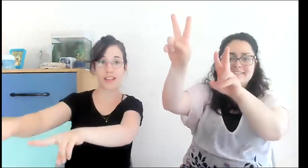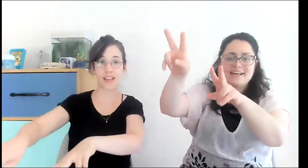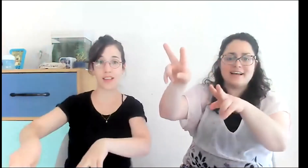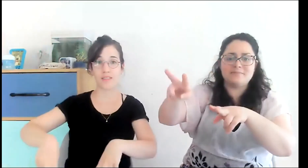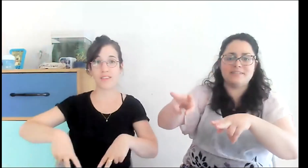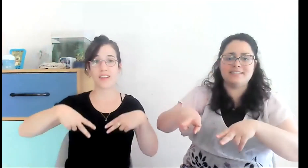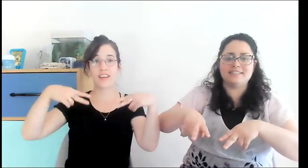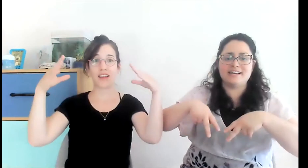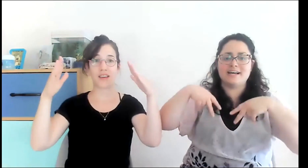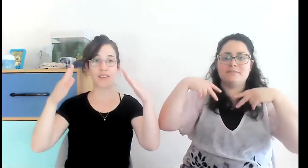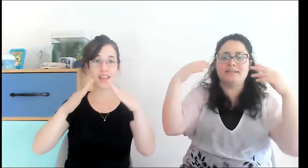הביתה מן